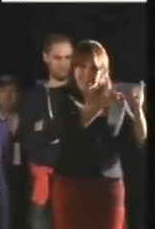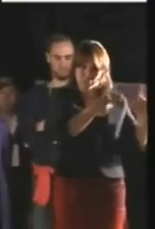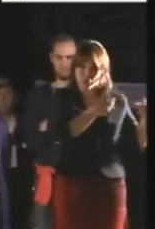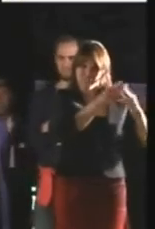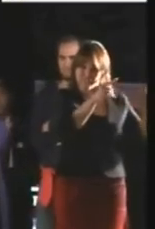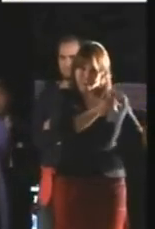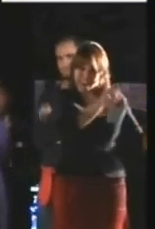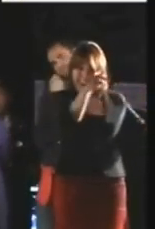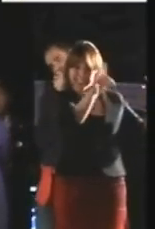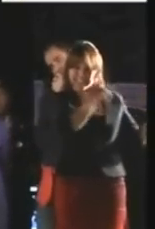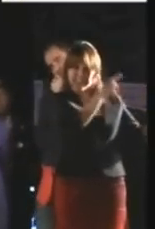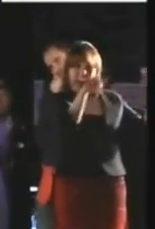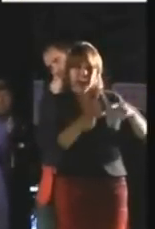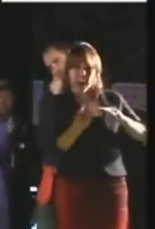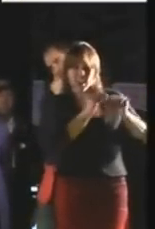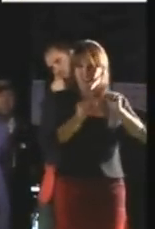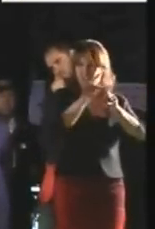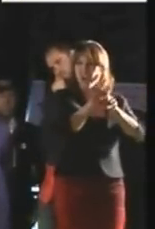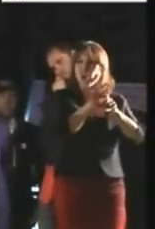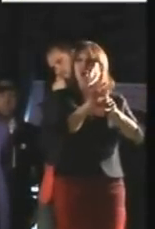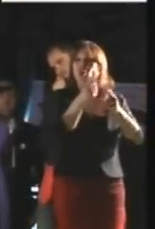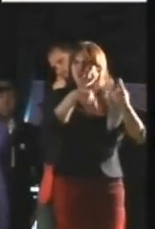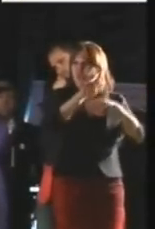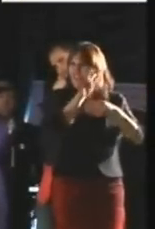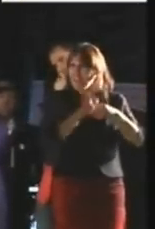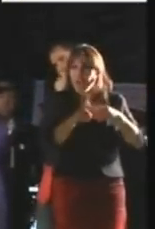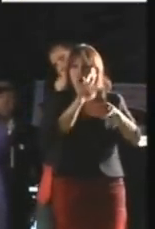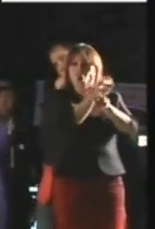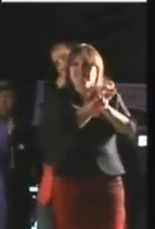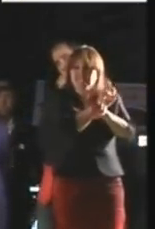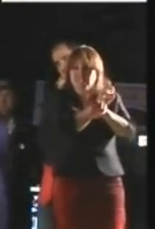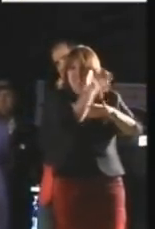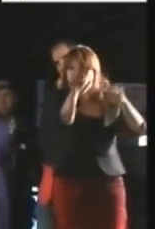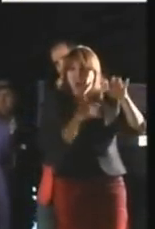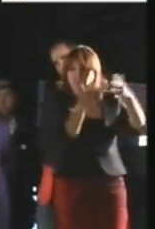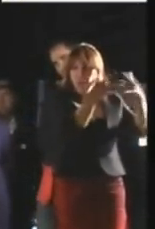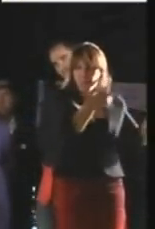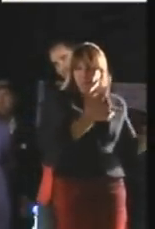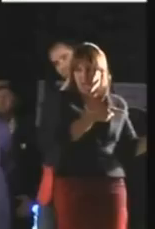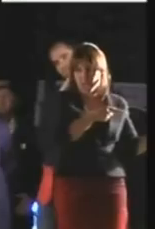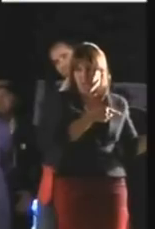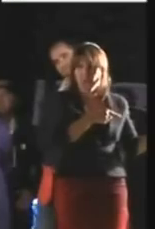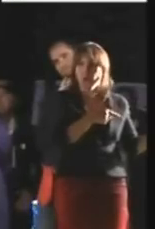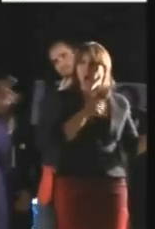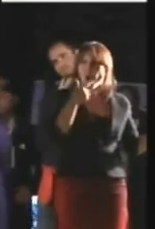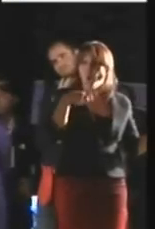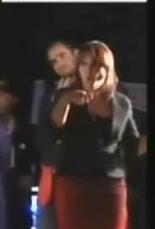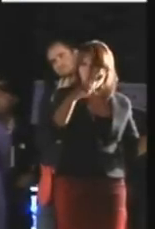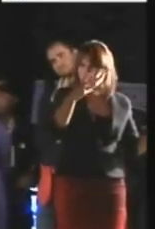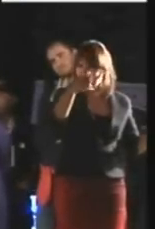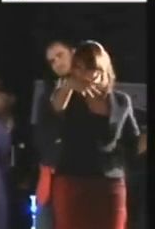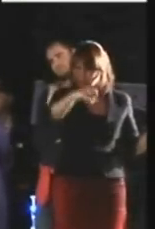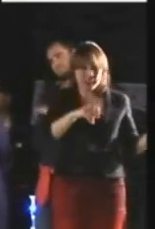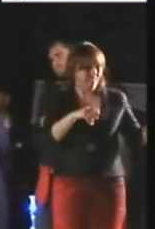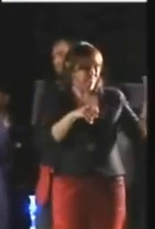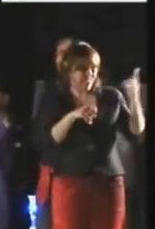i manutentori, facciamo gli schiavetti degli americani. È arrivato qua Obama quando abbiamo detto che non ne compriamo uno, perché